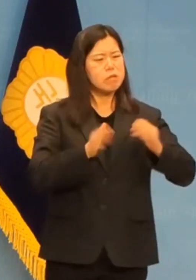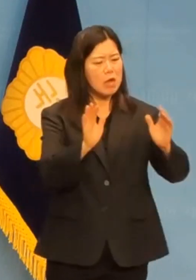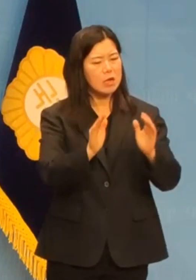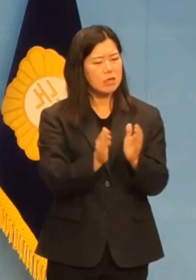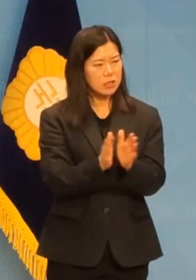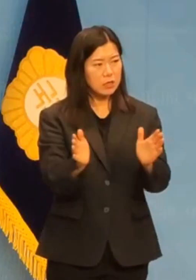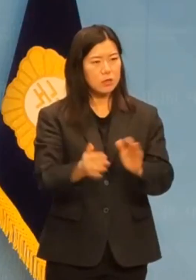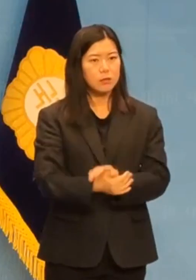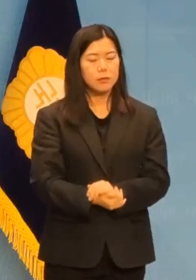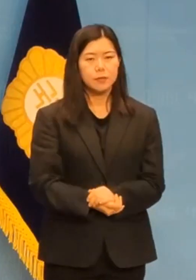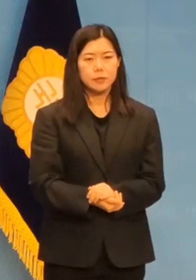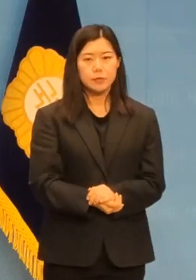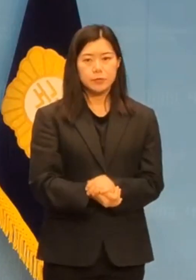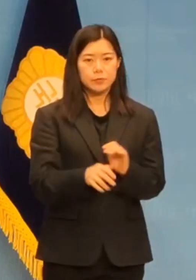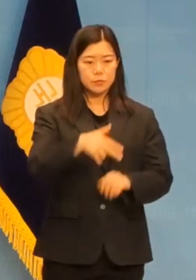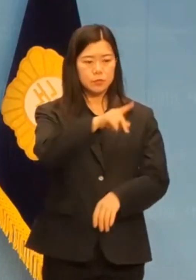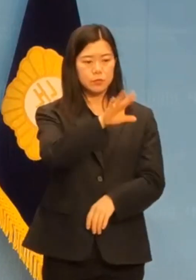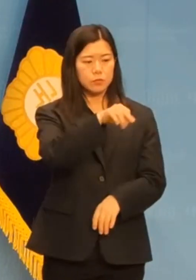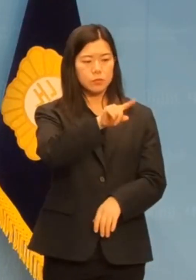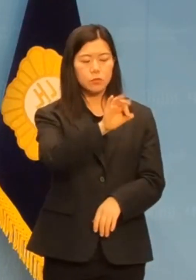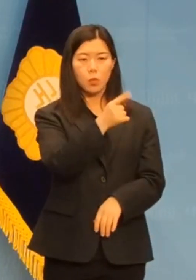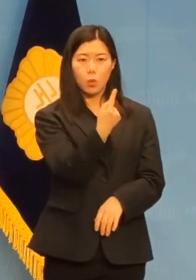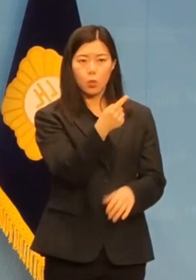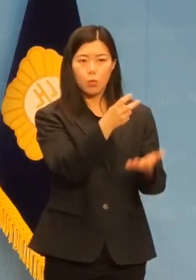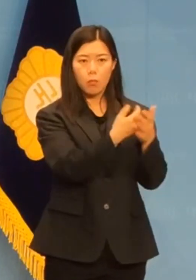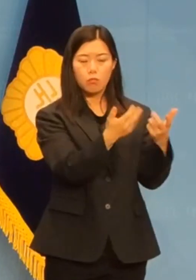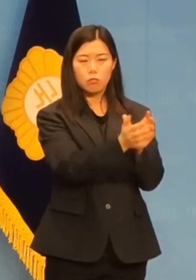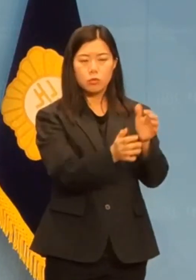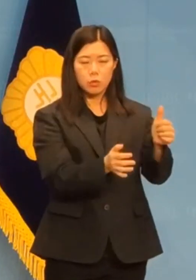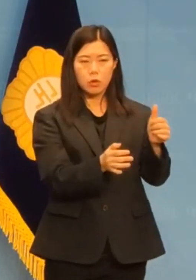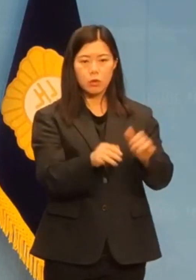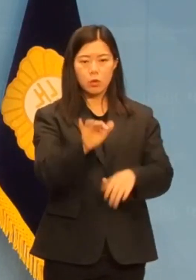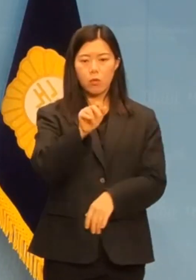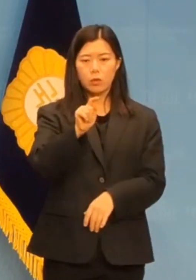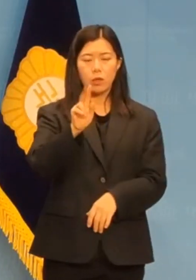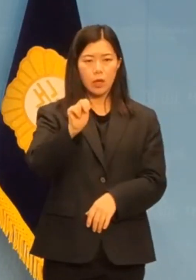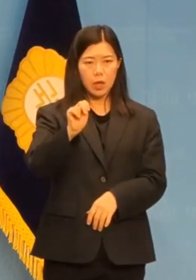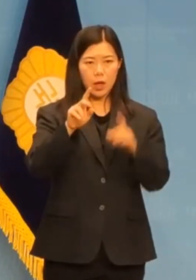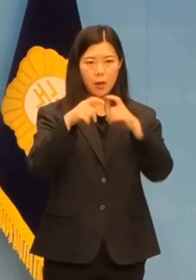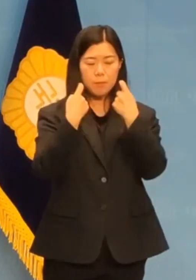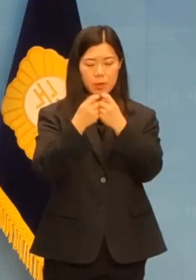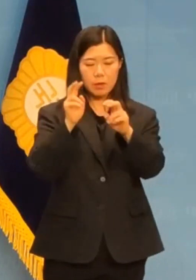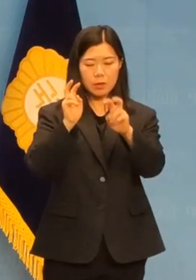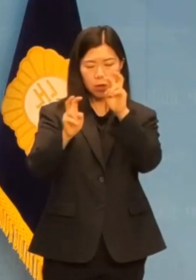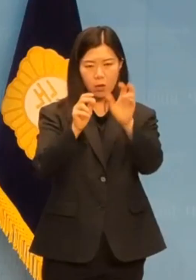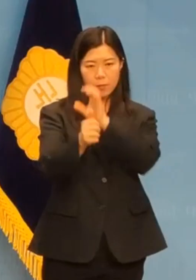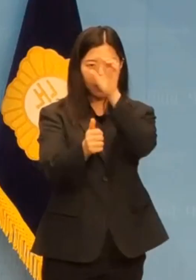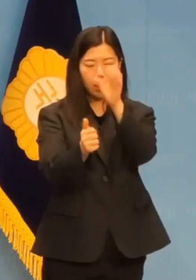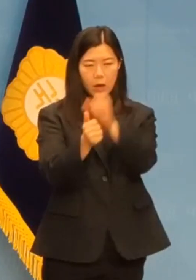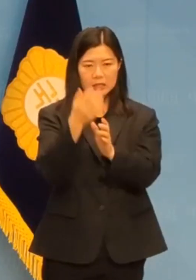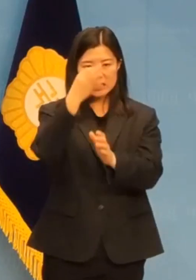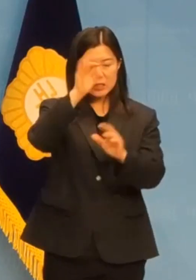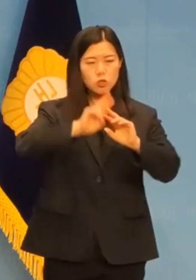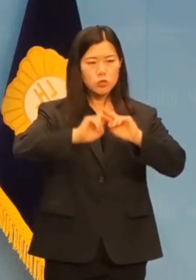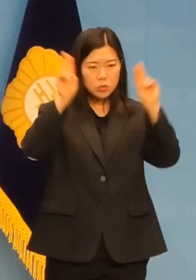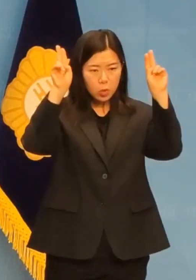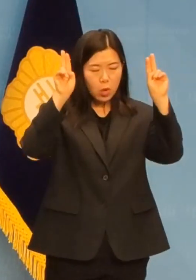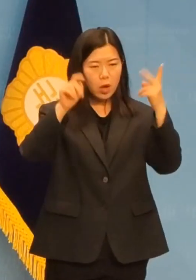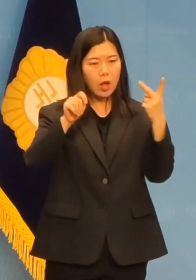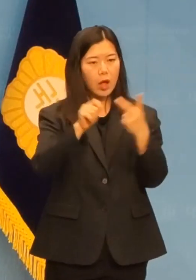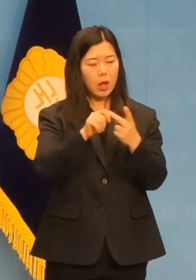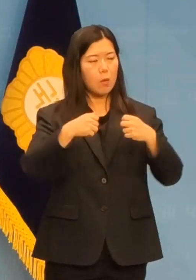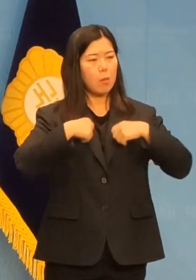자행했습니다. 정성호 장관의 YTN 민영화 승인 취소 판결 항소 포기